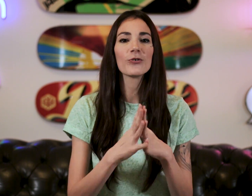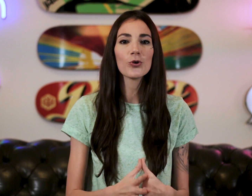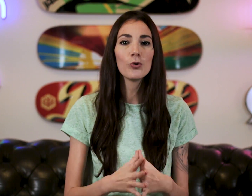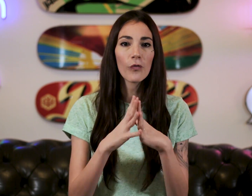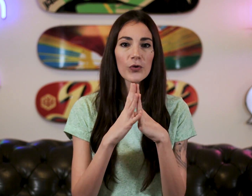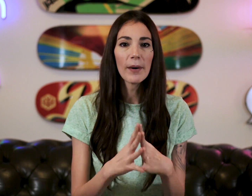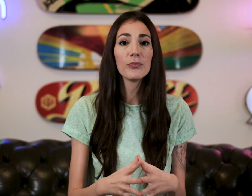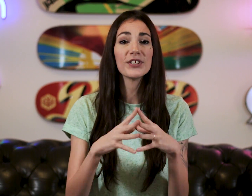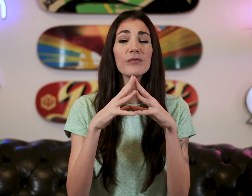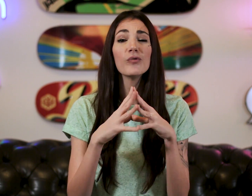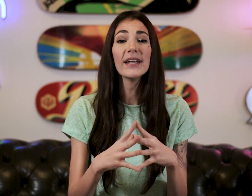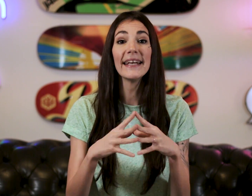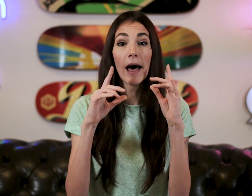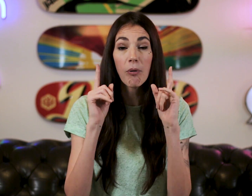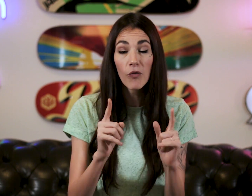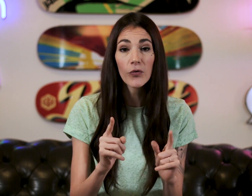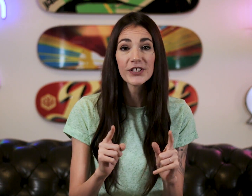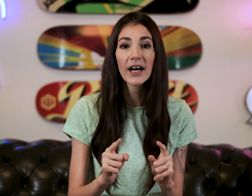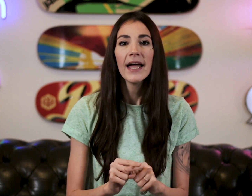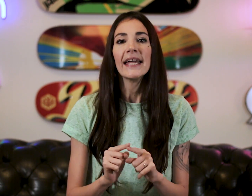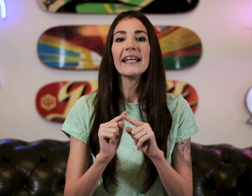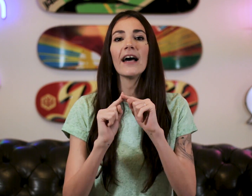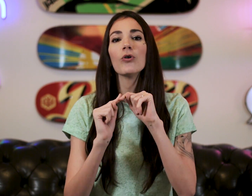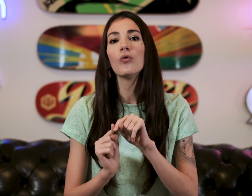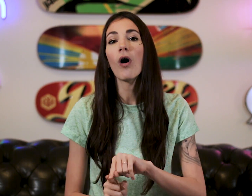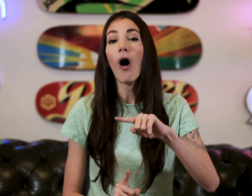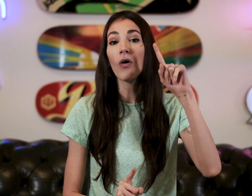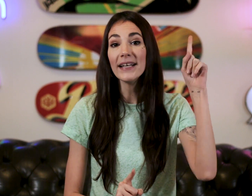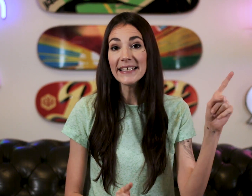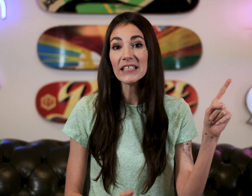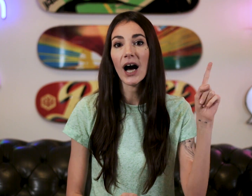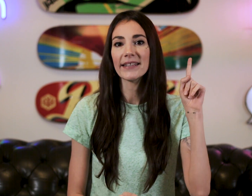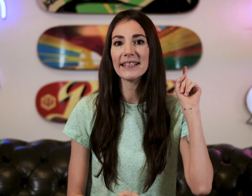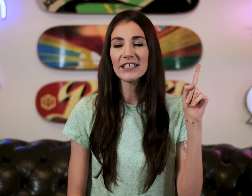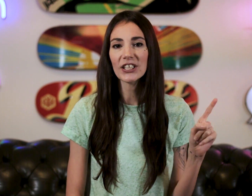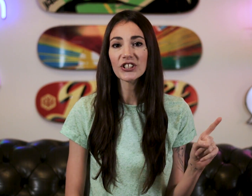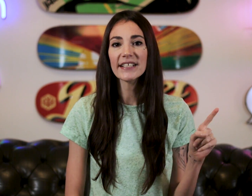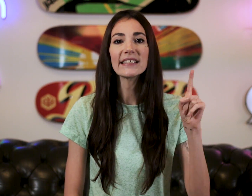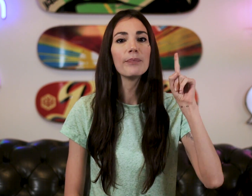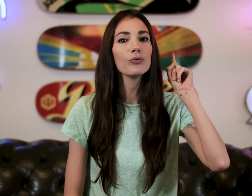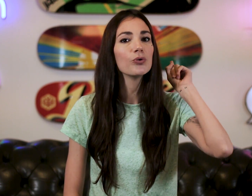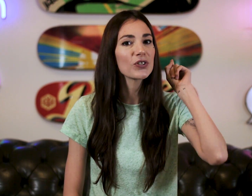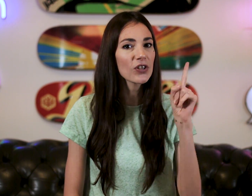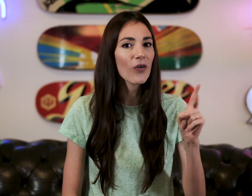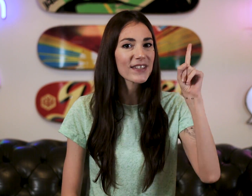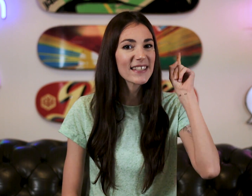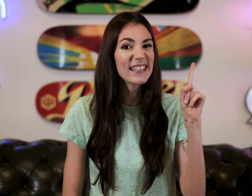ce cours vous a plu. Si vous voulez l'approfondir, il y a le cours en ligne à télécharger. C'est plus de 100